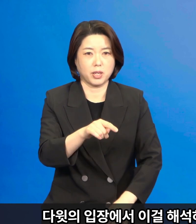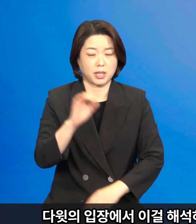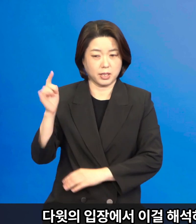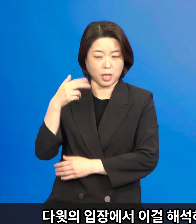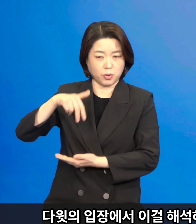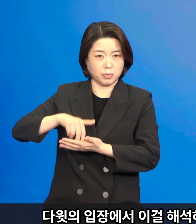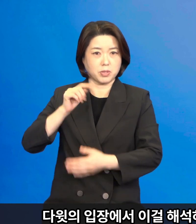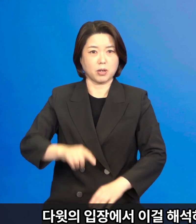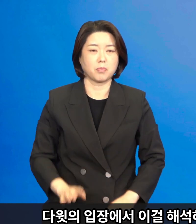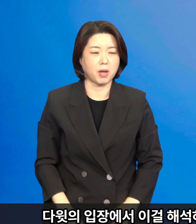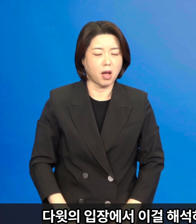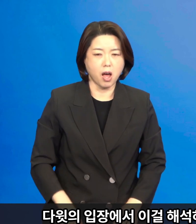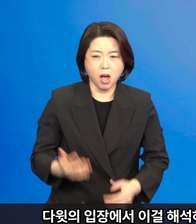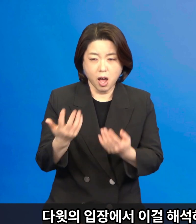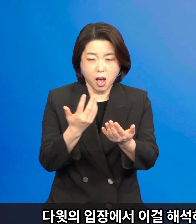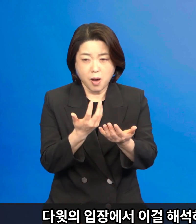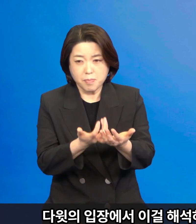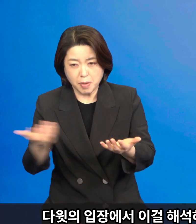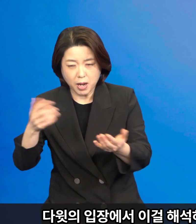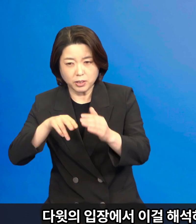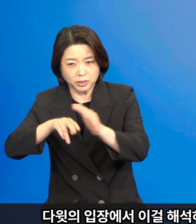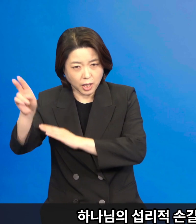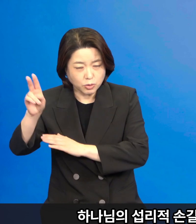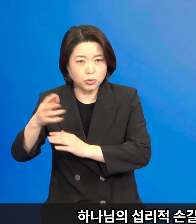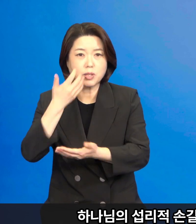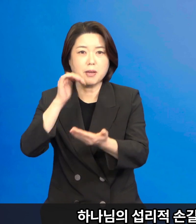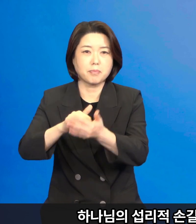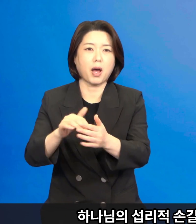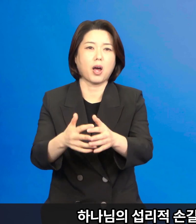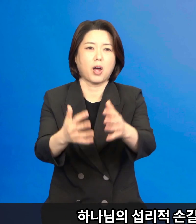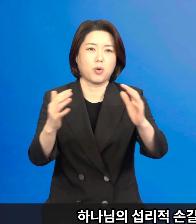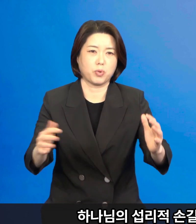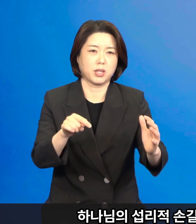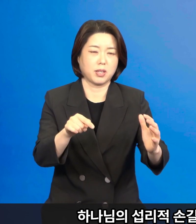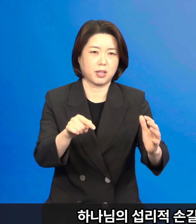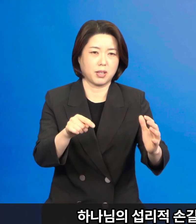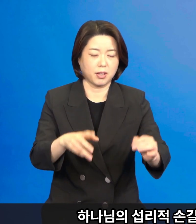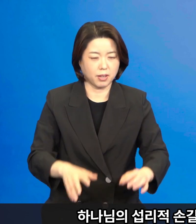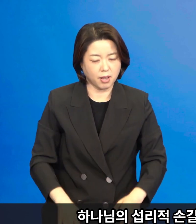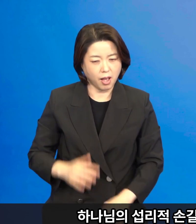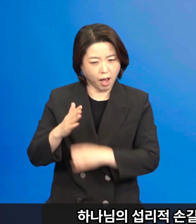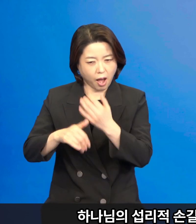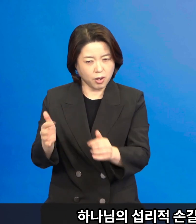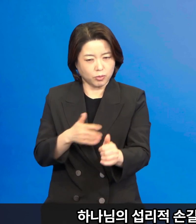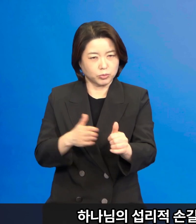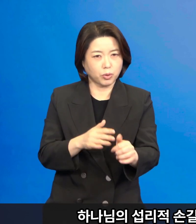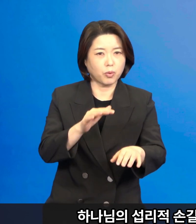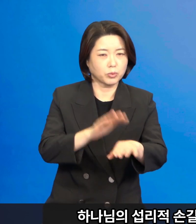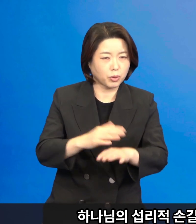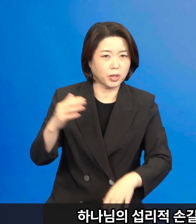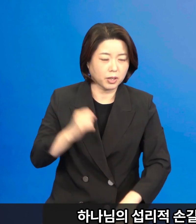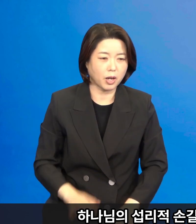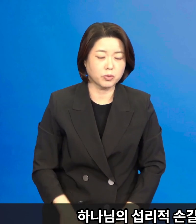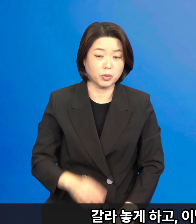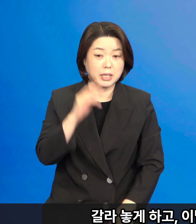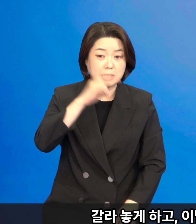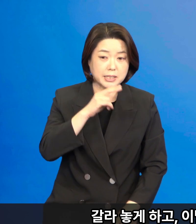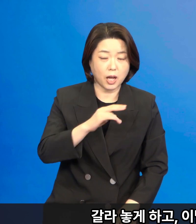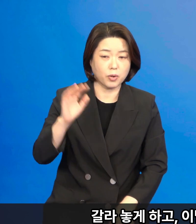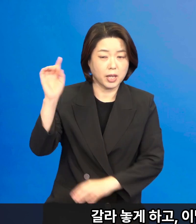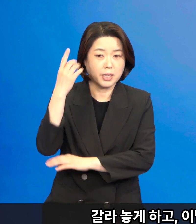해석하면 탈출의 바위로 알려지는 곳입니다. 하나님의 섭리적 손길로 사울이 다윗을 잡지